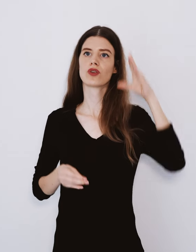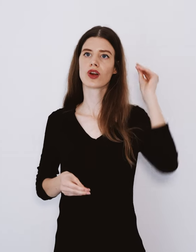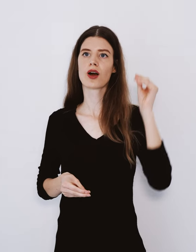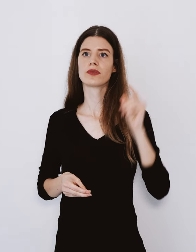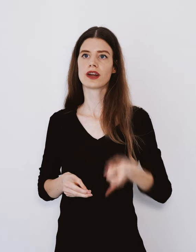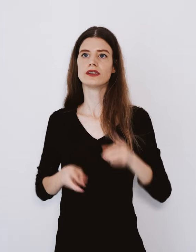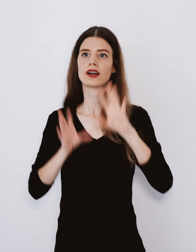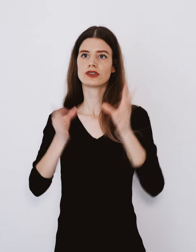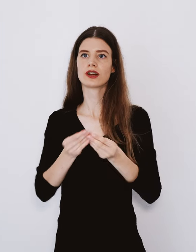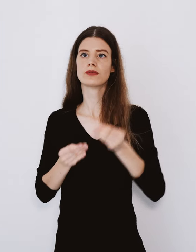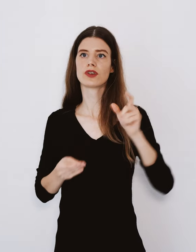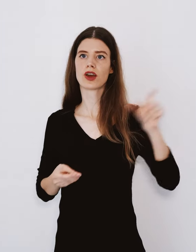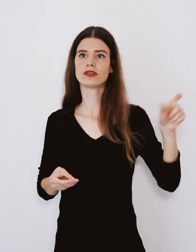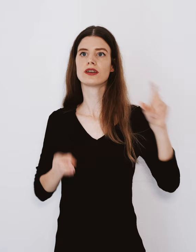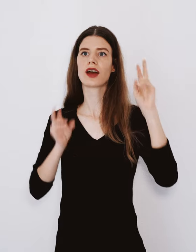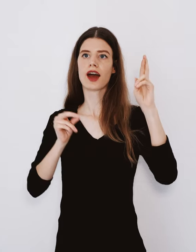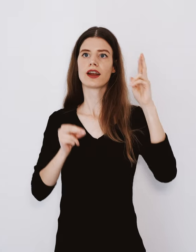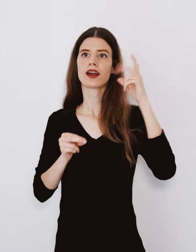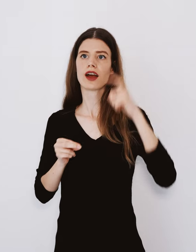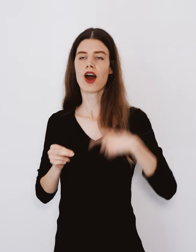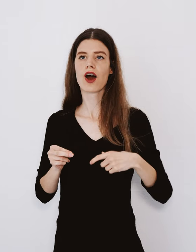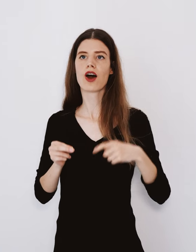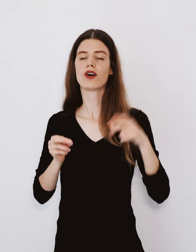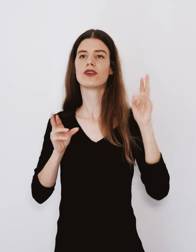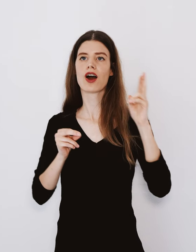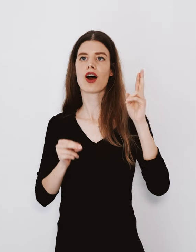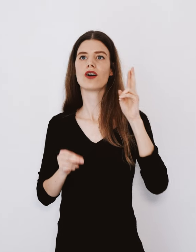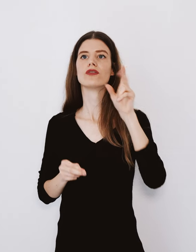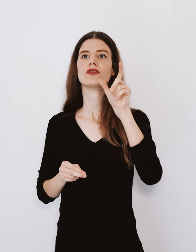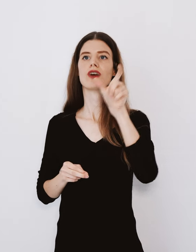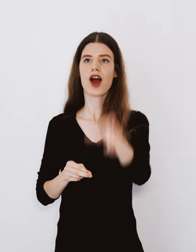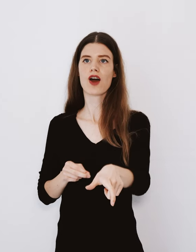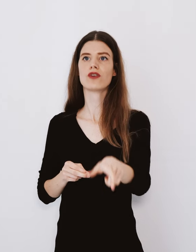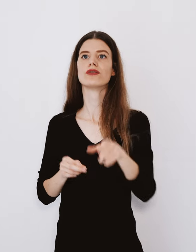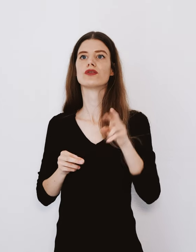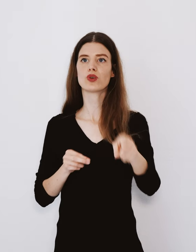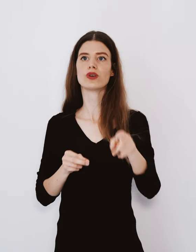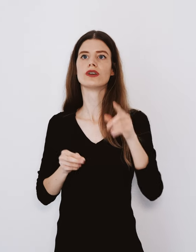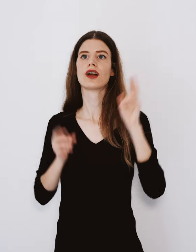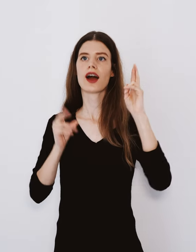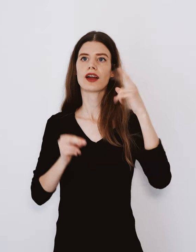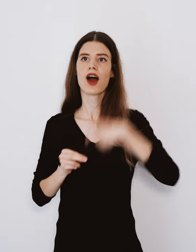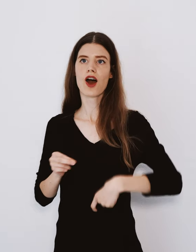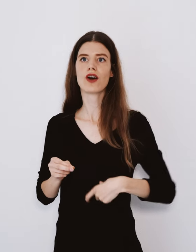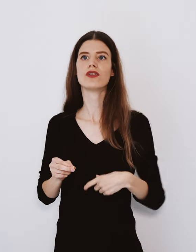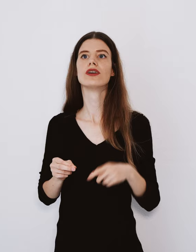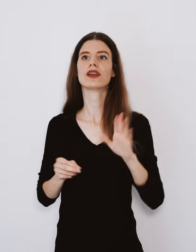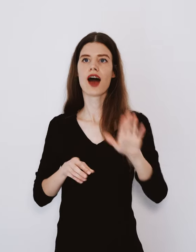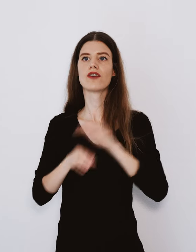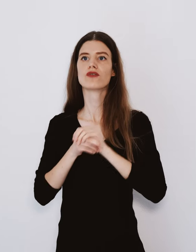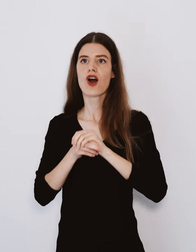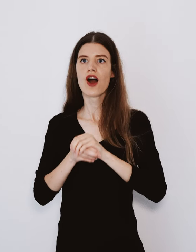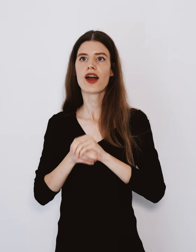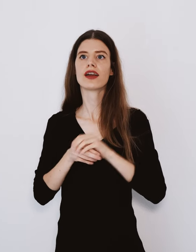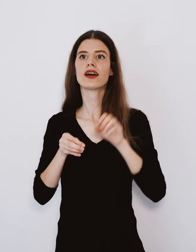schon gehört, man sollte jeden Menschen respektieren? Ich hab Respekt vor dir, hab du Respekt vor mir? Sag